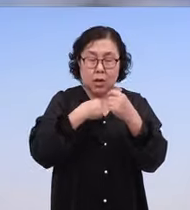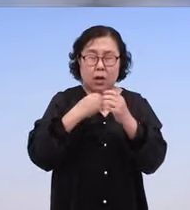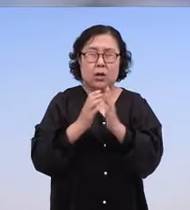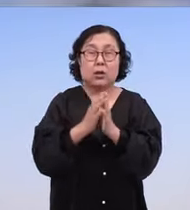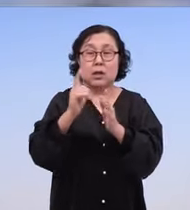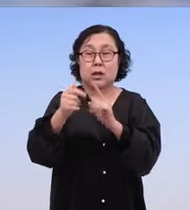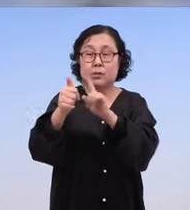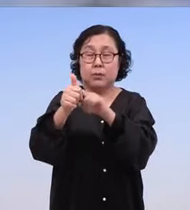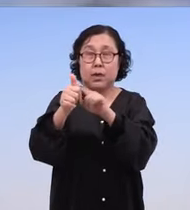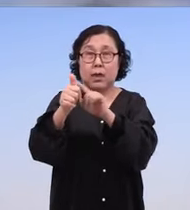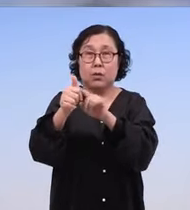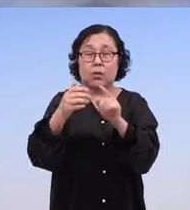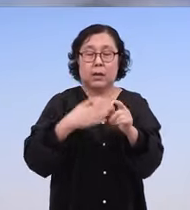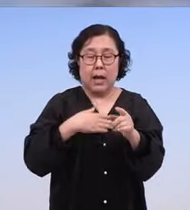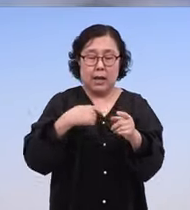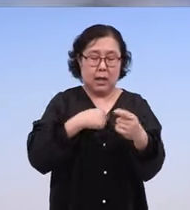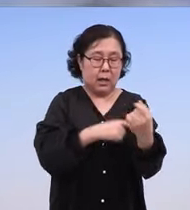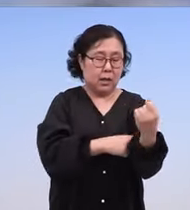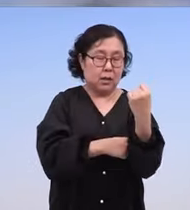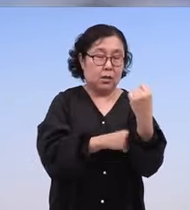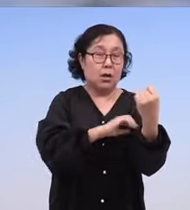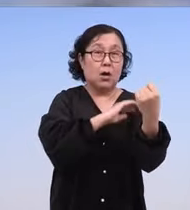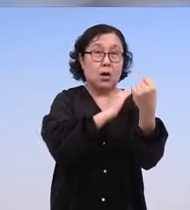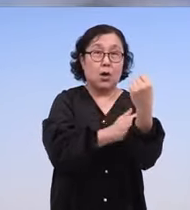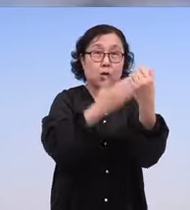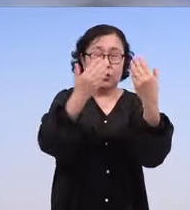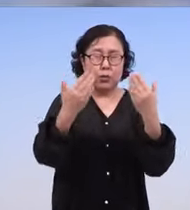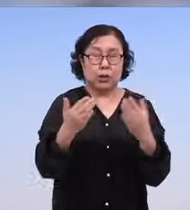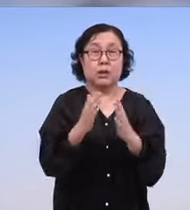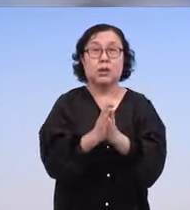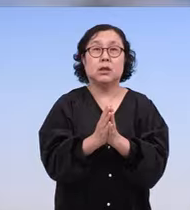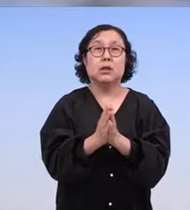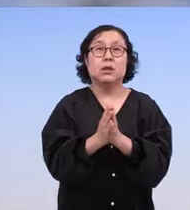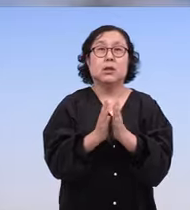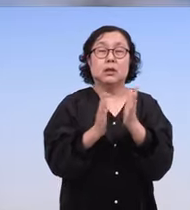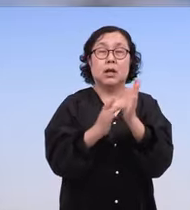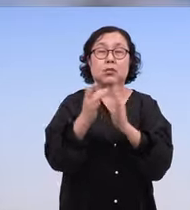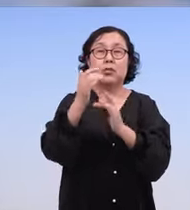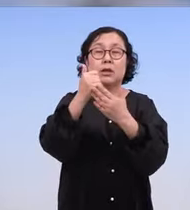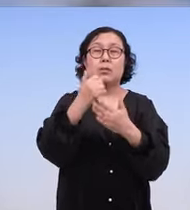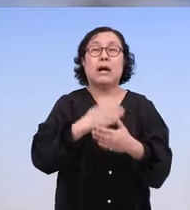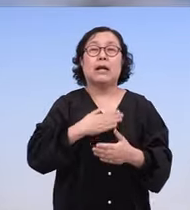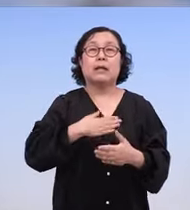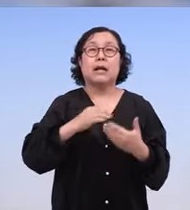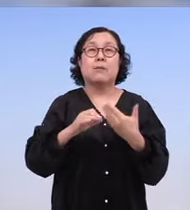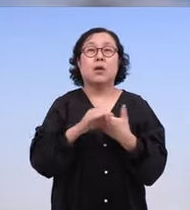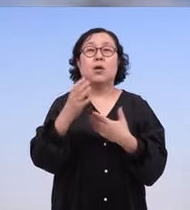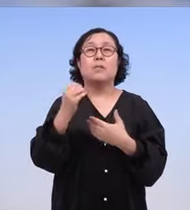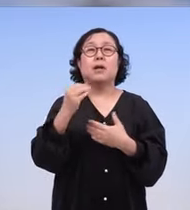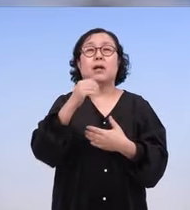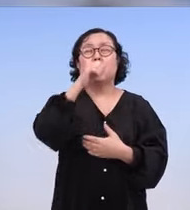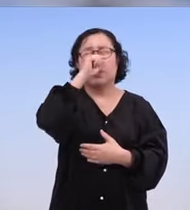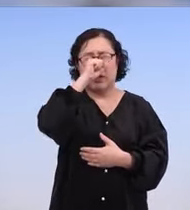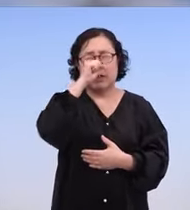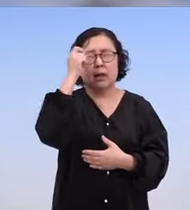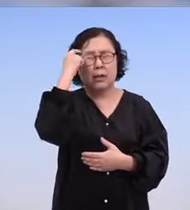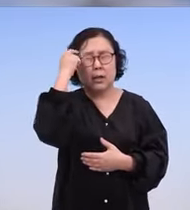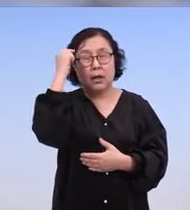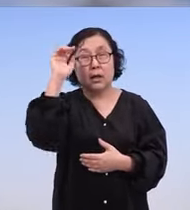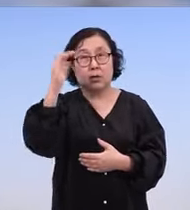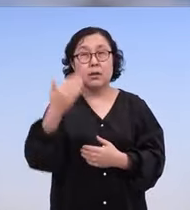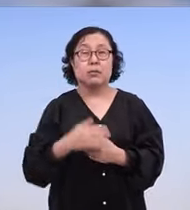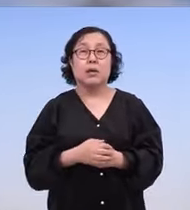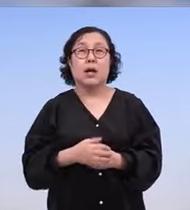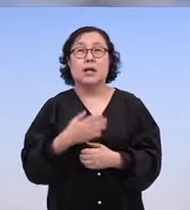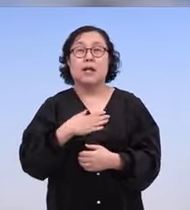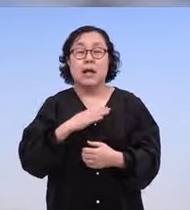바울이 알았던 내게 능력 주시는 그분 예수 그리스도, 그분을 알았더라면 얼마나 좋았을까. 어차피